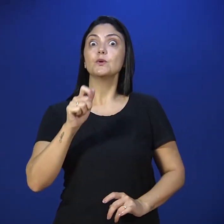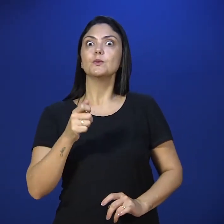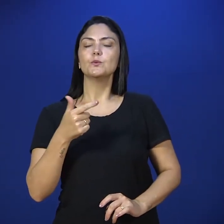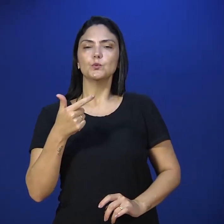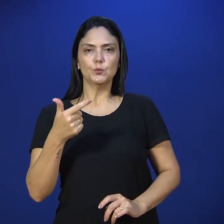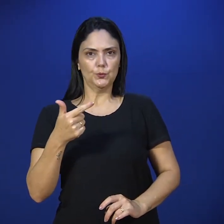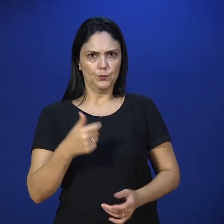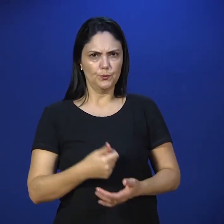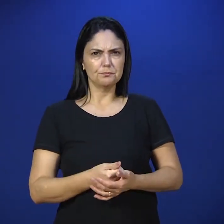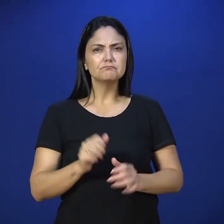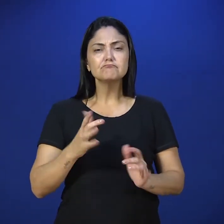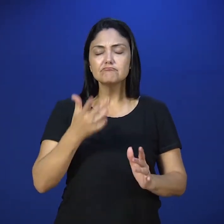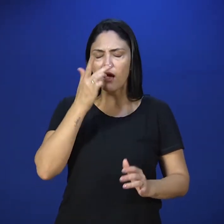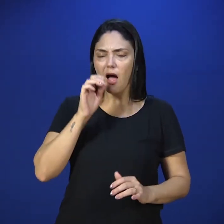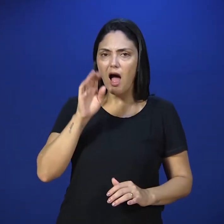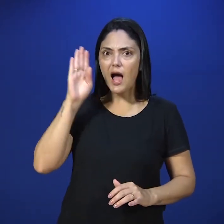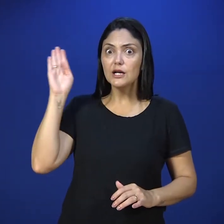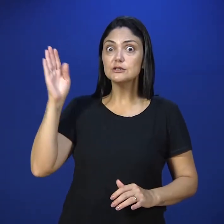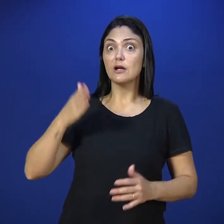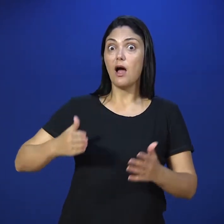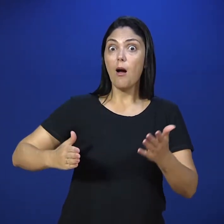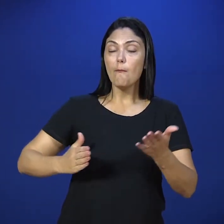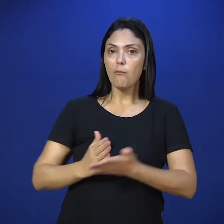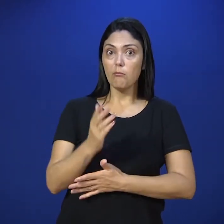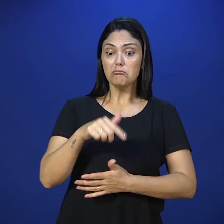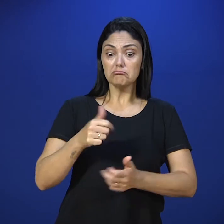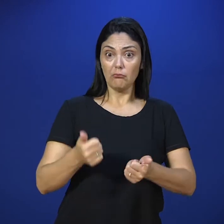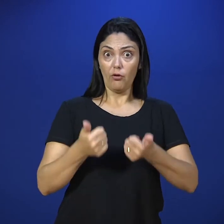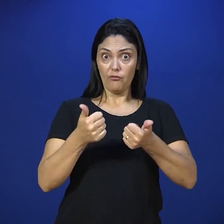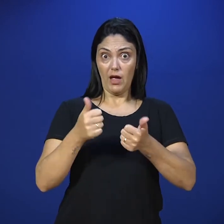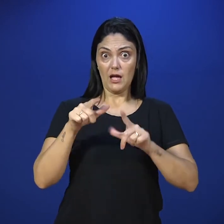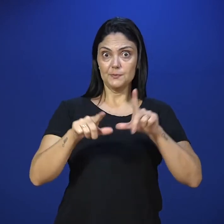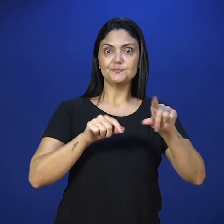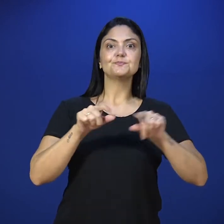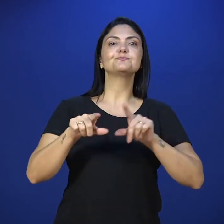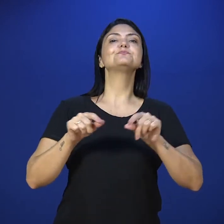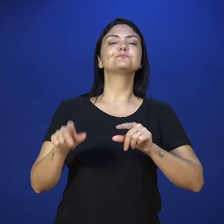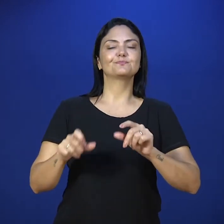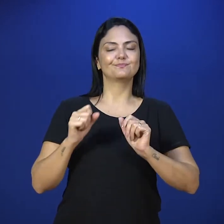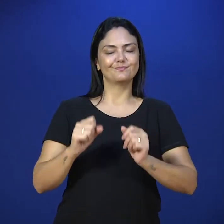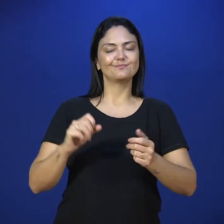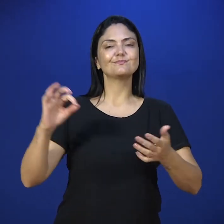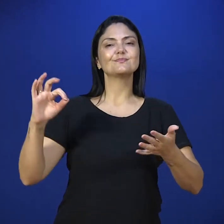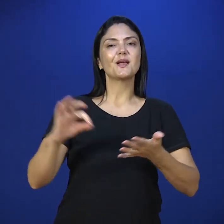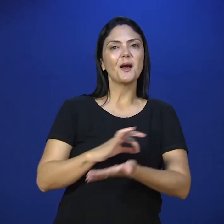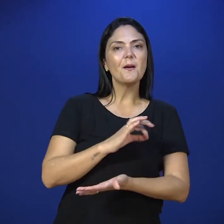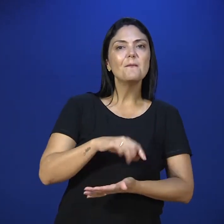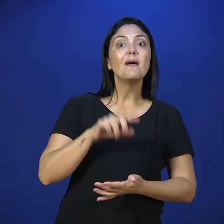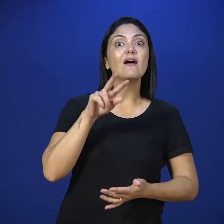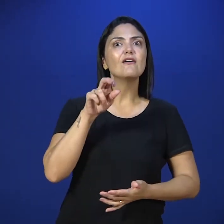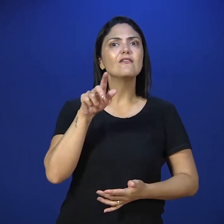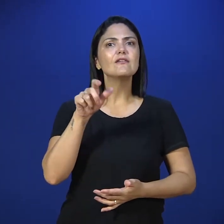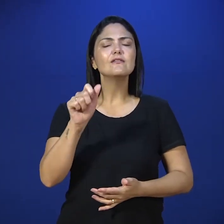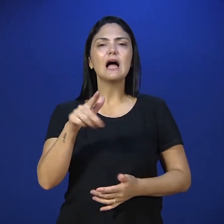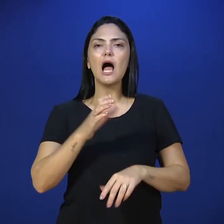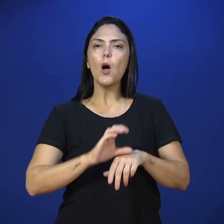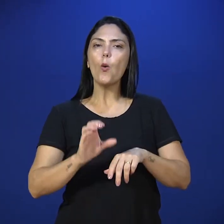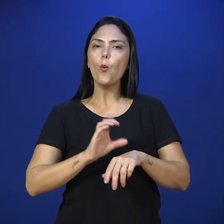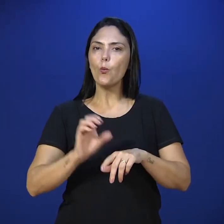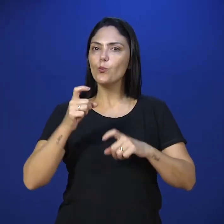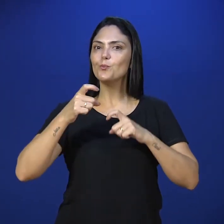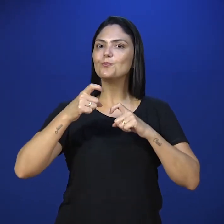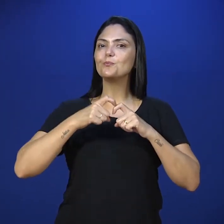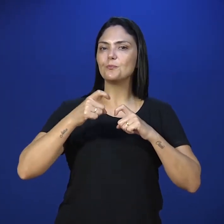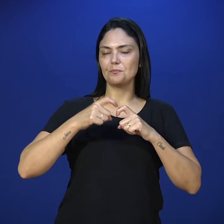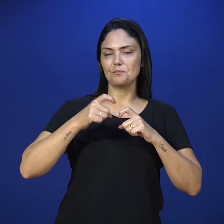2.2. Caso o candidato seja aprovado neste processo seletivo, só poderá matricular-se na vaga do curso de graduação em